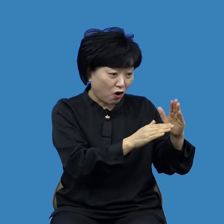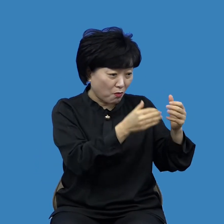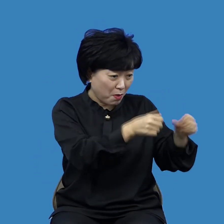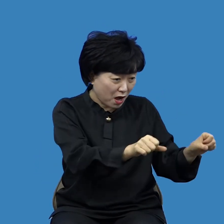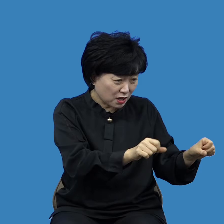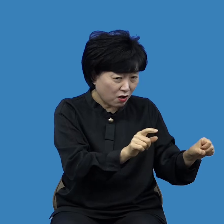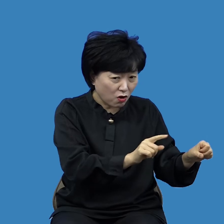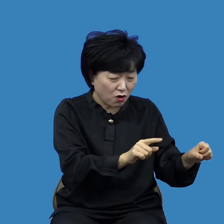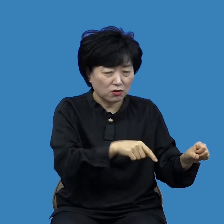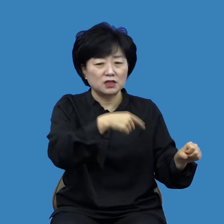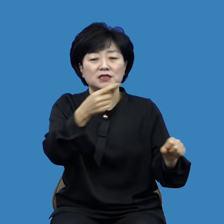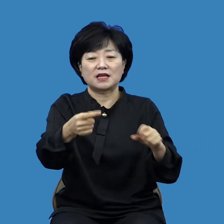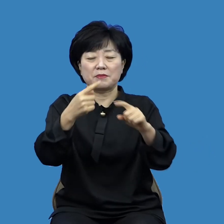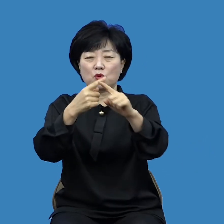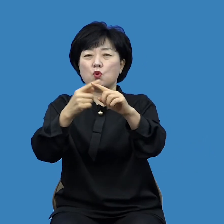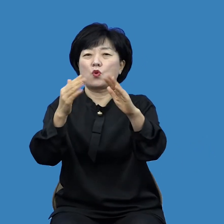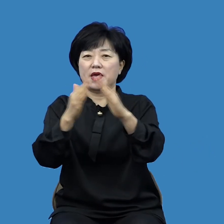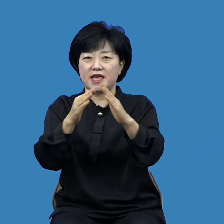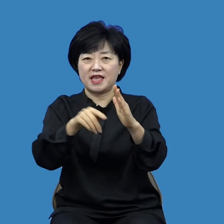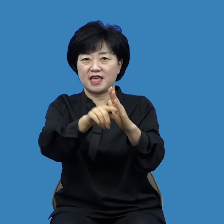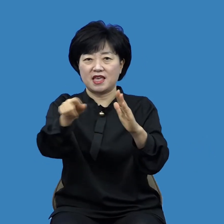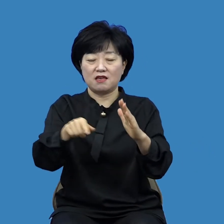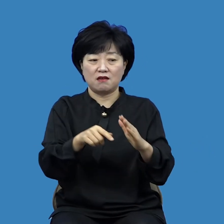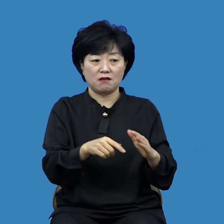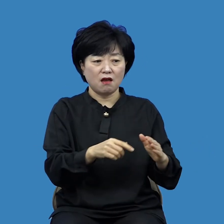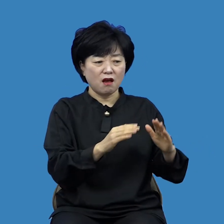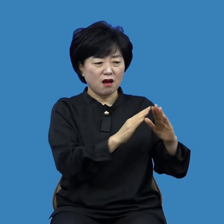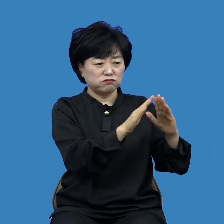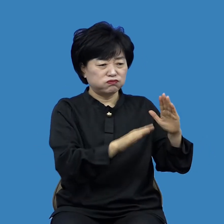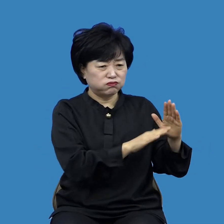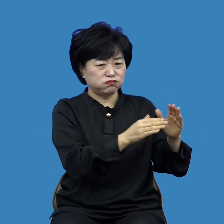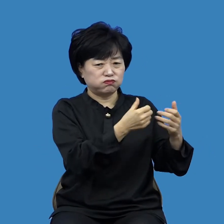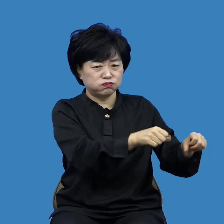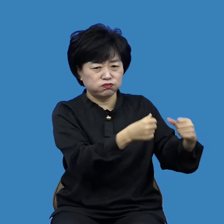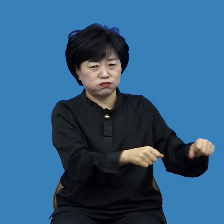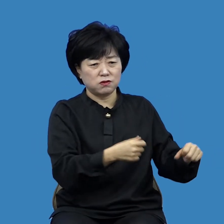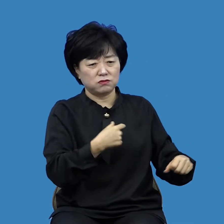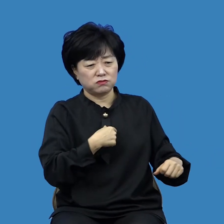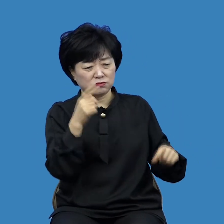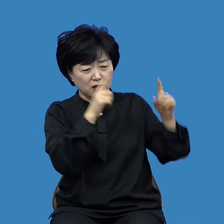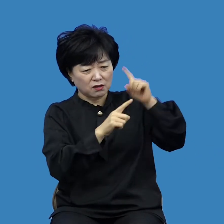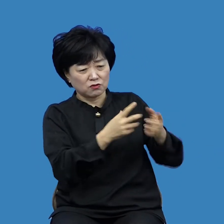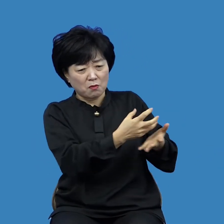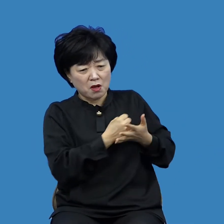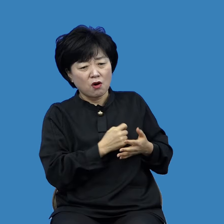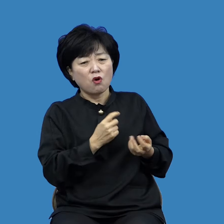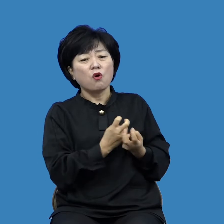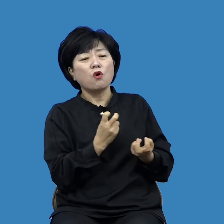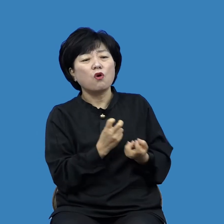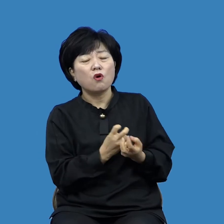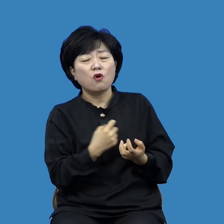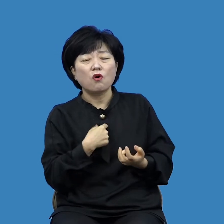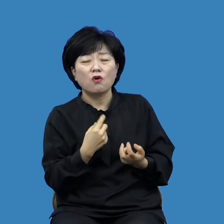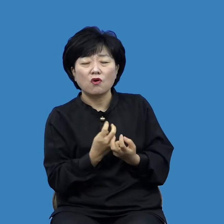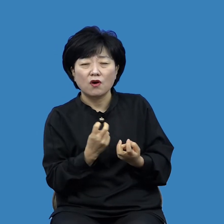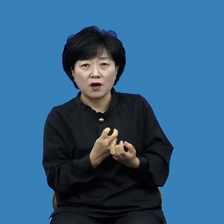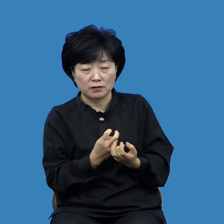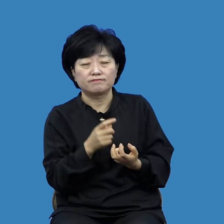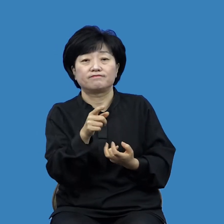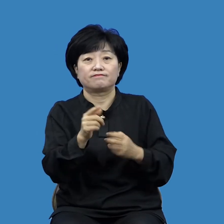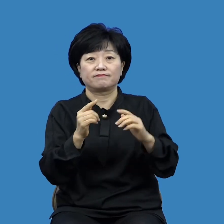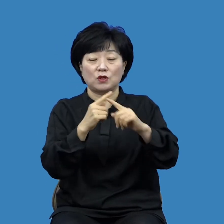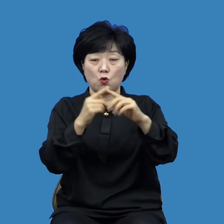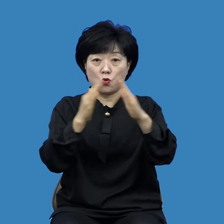이 가정이 파괴됐기 때문에 이것을 나는 못 누렸는데 어떠란 말이냐. 그래서 하나님께서 이 가정에 파괴된 것을 회복하고 그